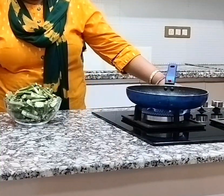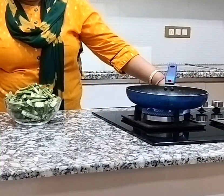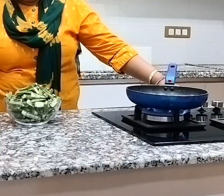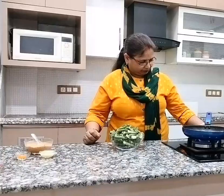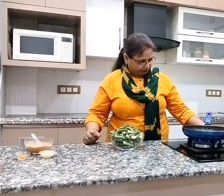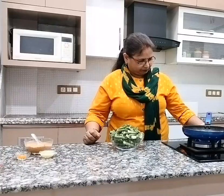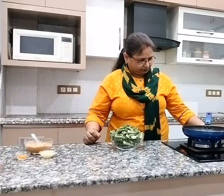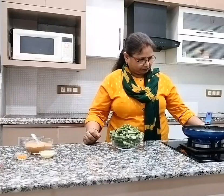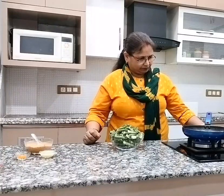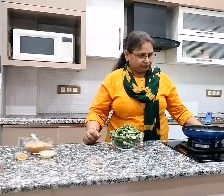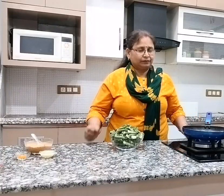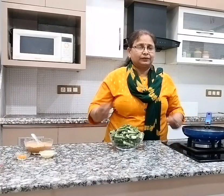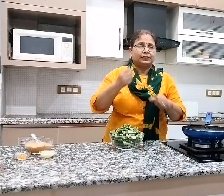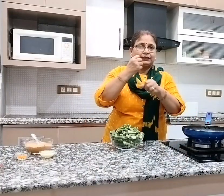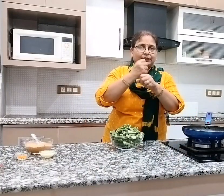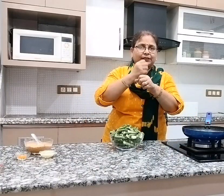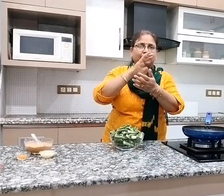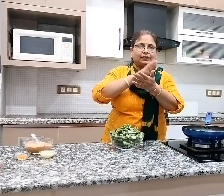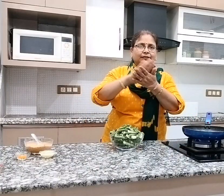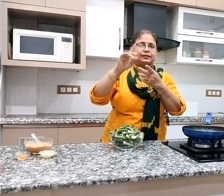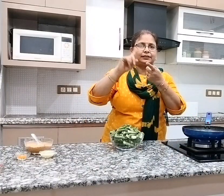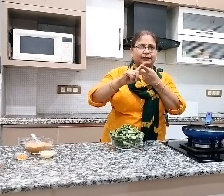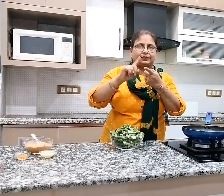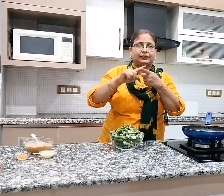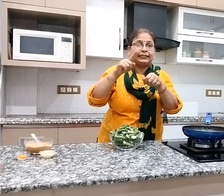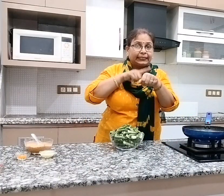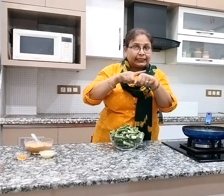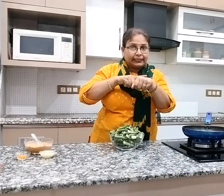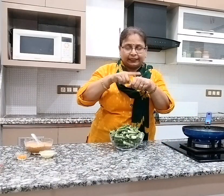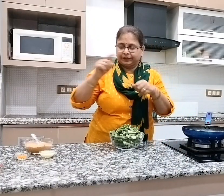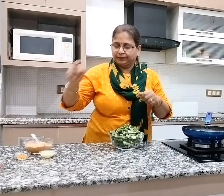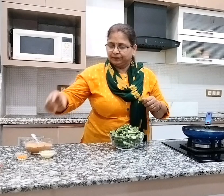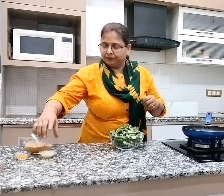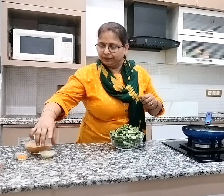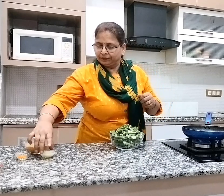पैन को गरम करेंगे और इसमें दो बड़े चमक घी डालेंगे